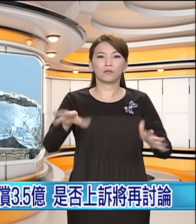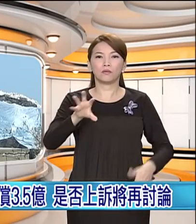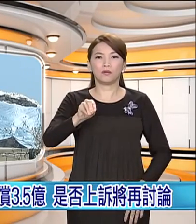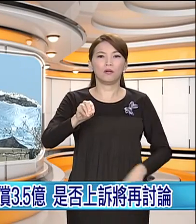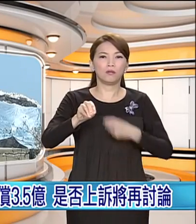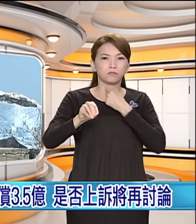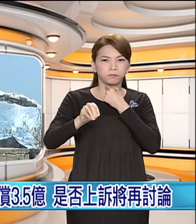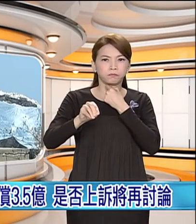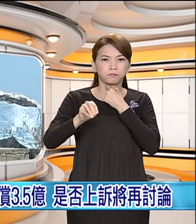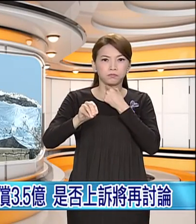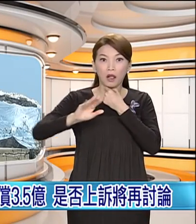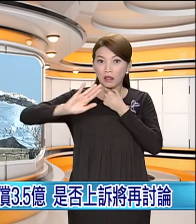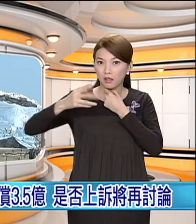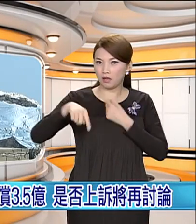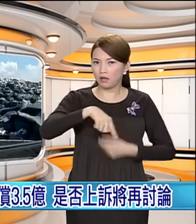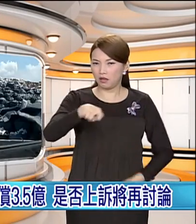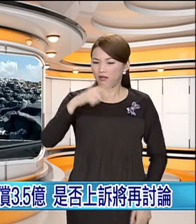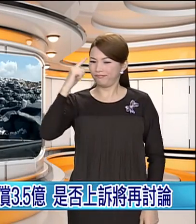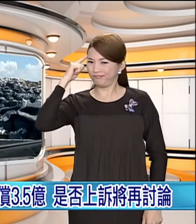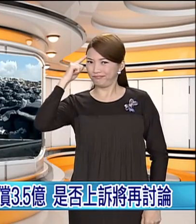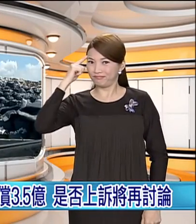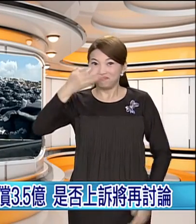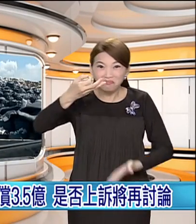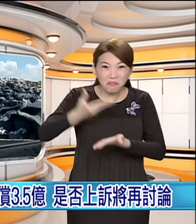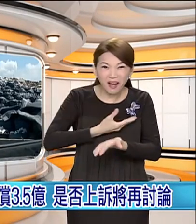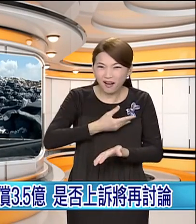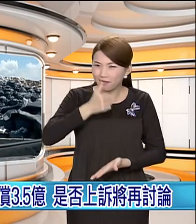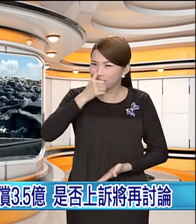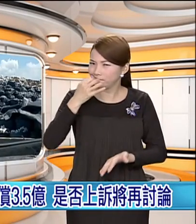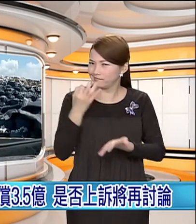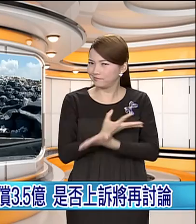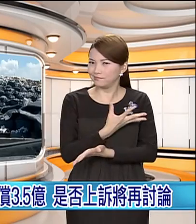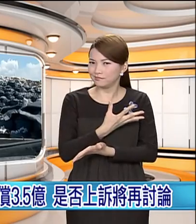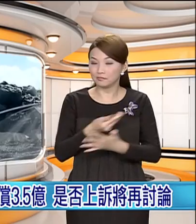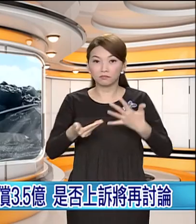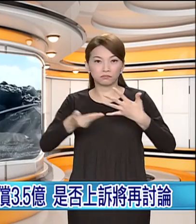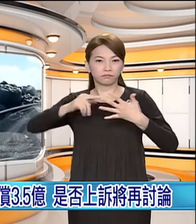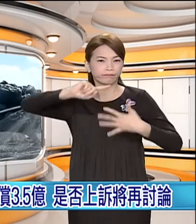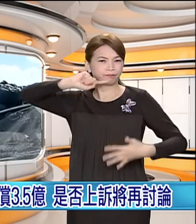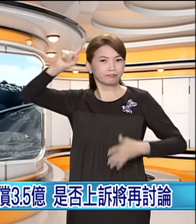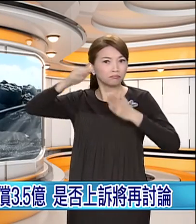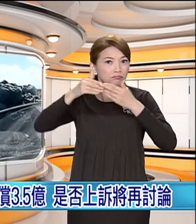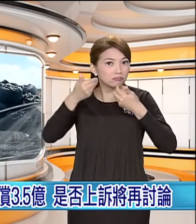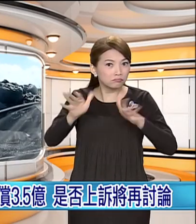为判决的金额不符合期待，将要讨论是否上诉。